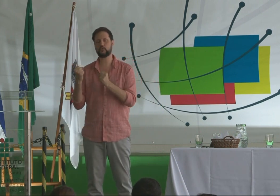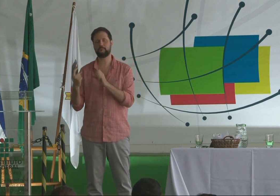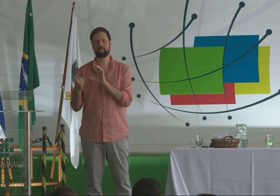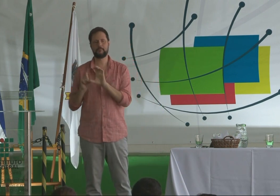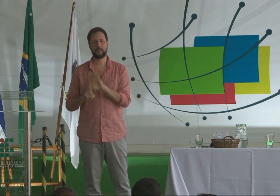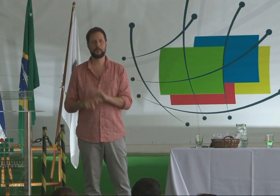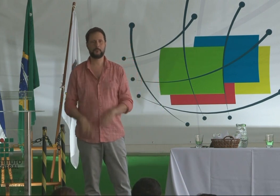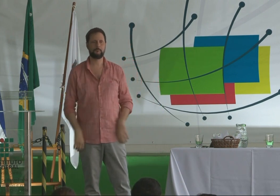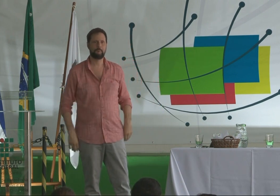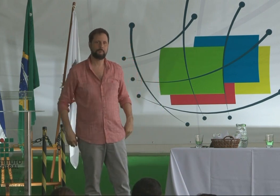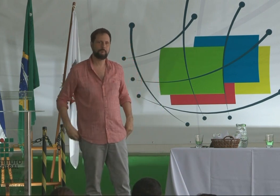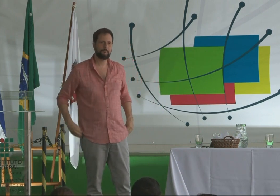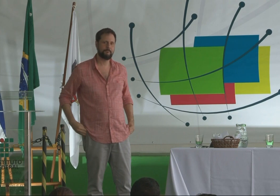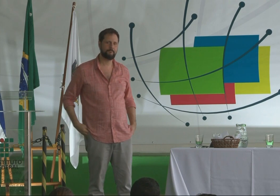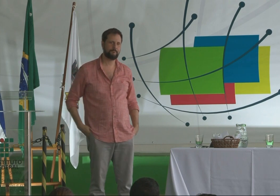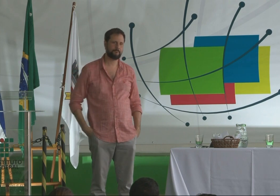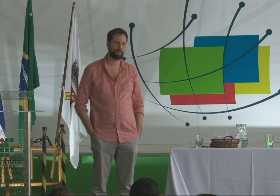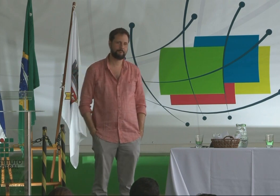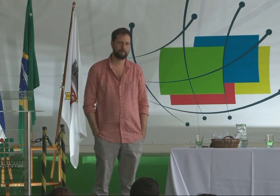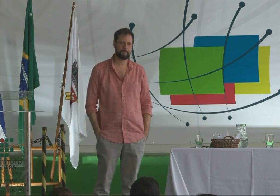ideia é que tem a inteligência, a tecnologia não serve só pela dependência.